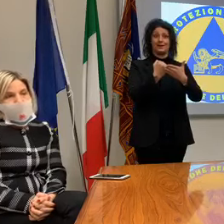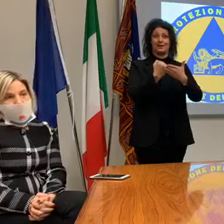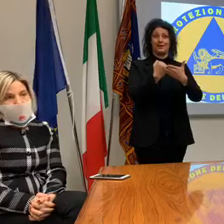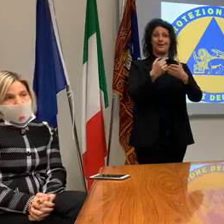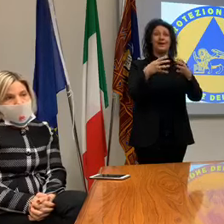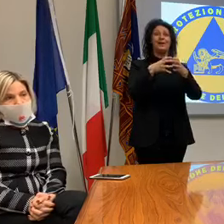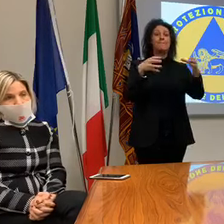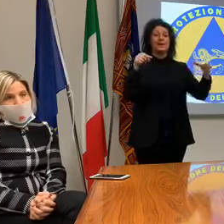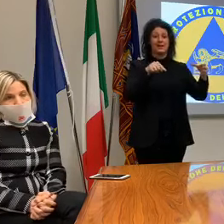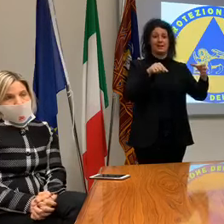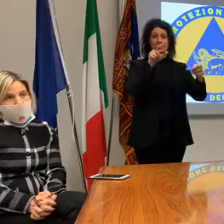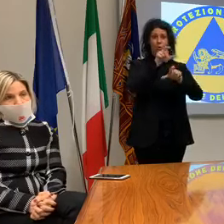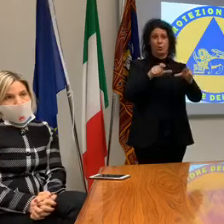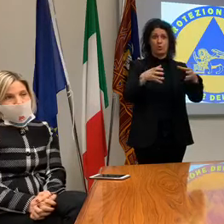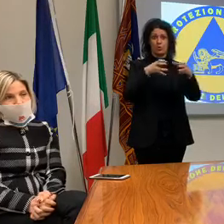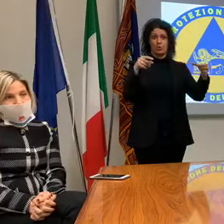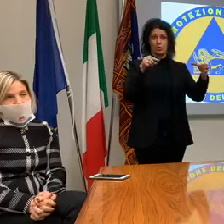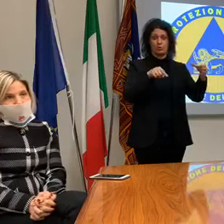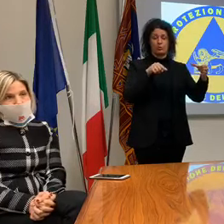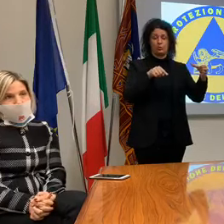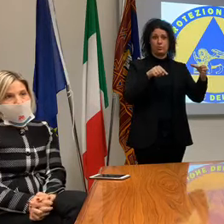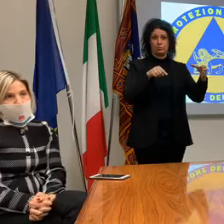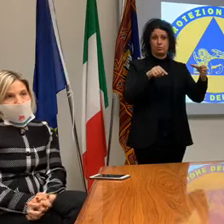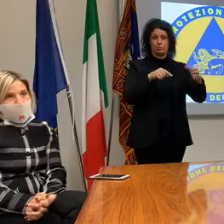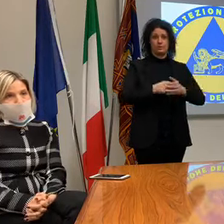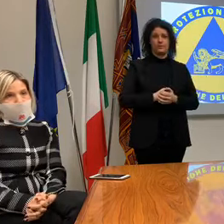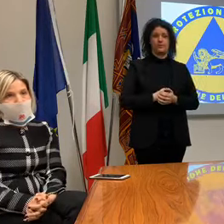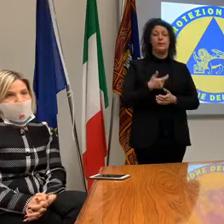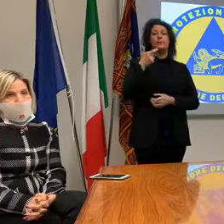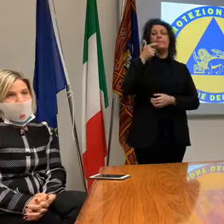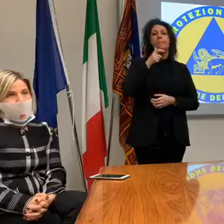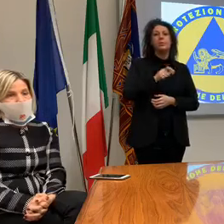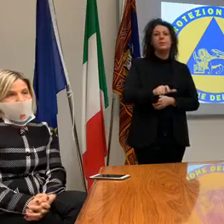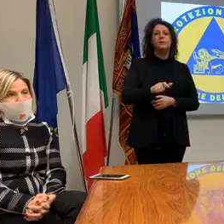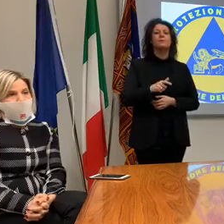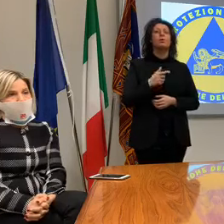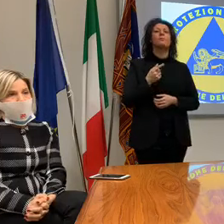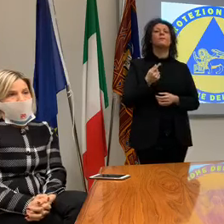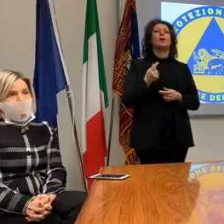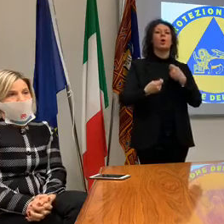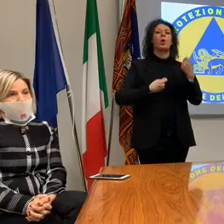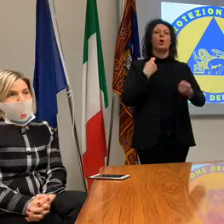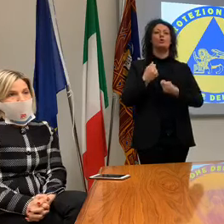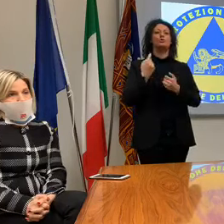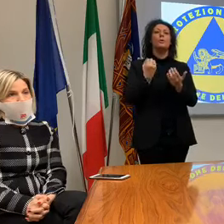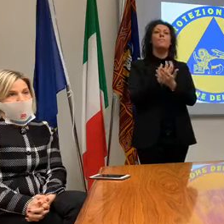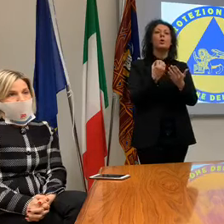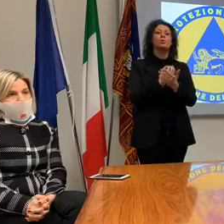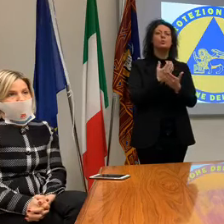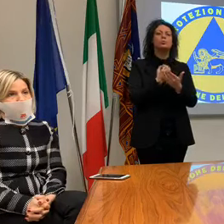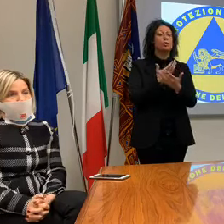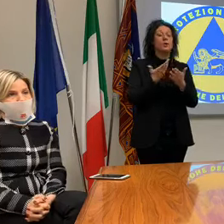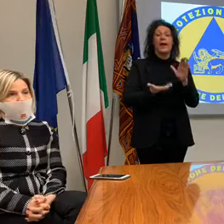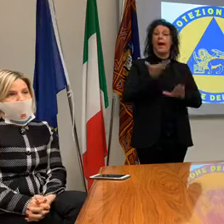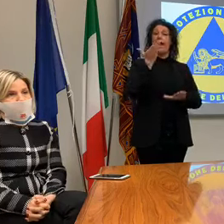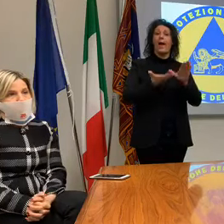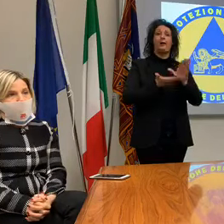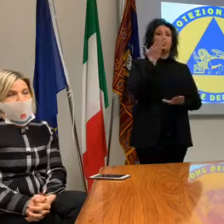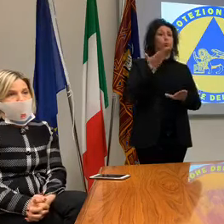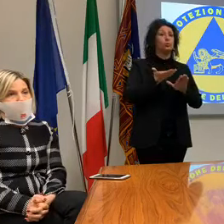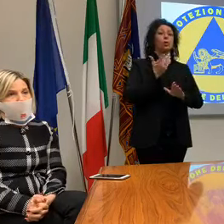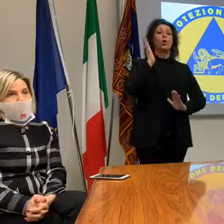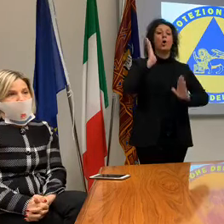attività fallimentari, perché il costo di produzione oggi in Europa, non in Veneto, è dichiaratamente superiore al costo di vendita